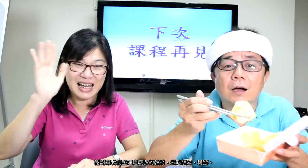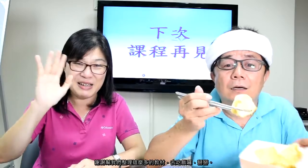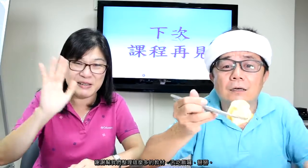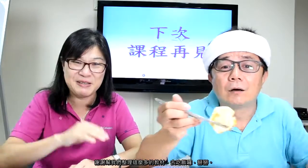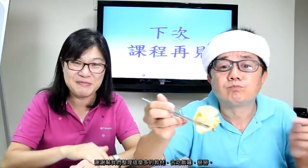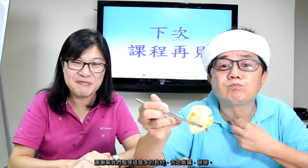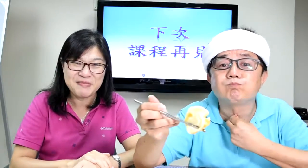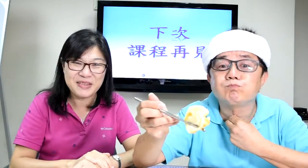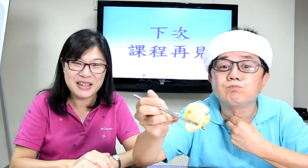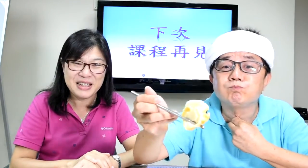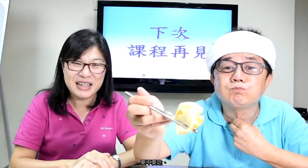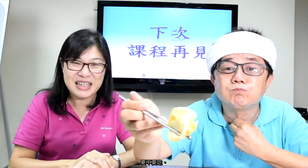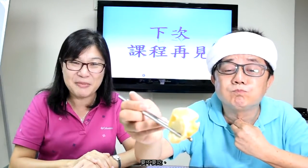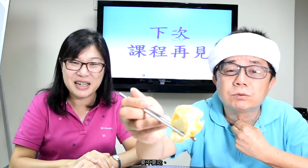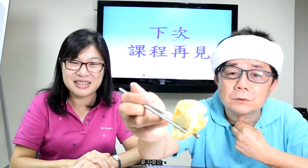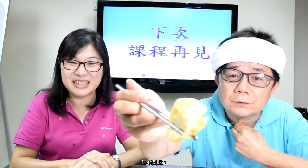拜。要不要吃？